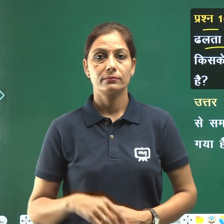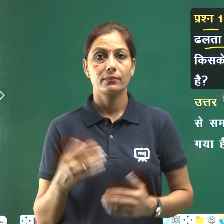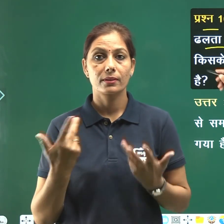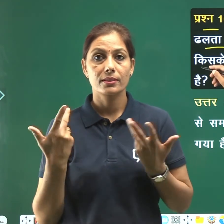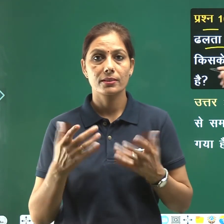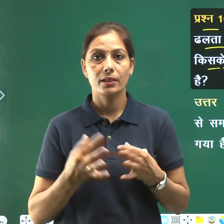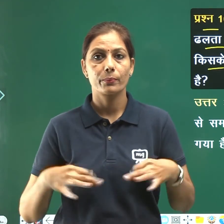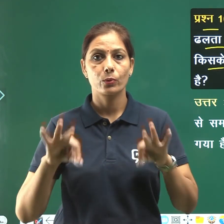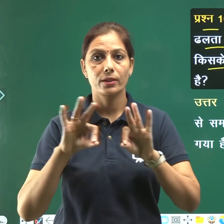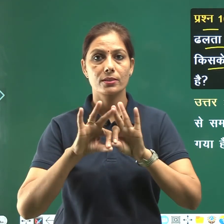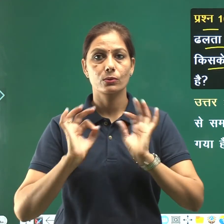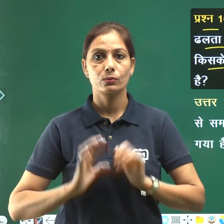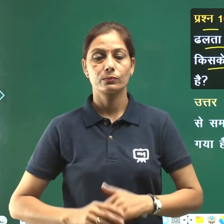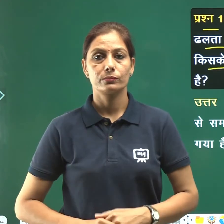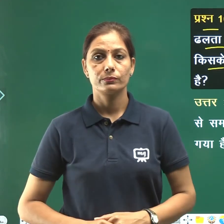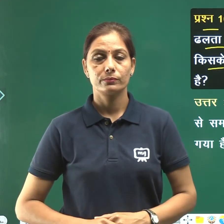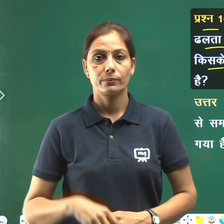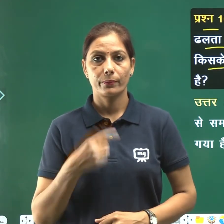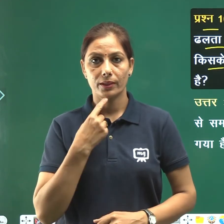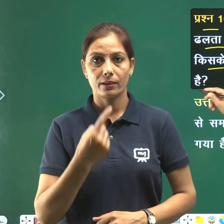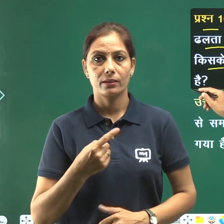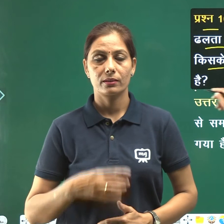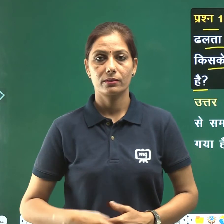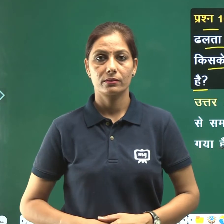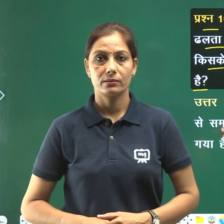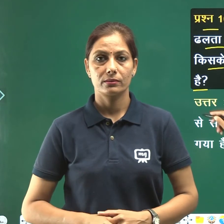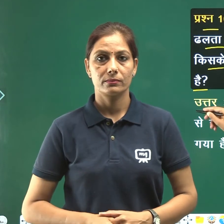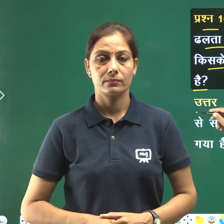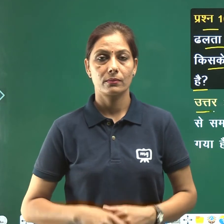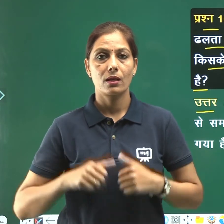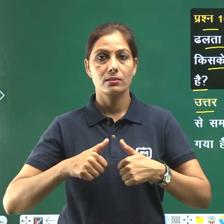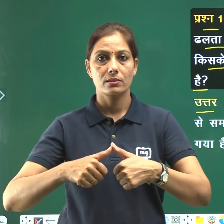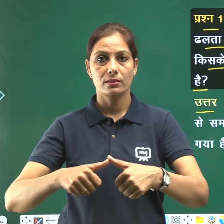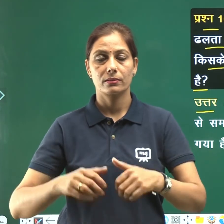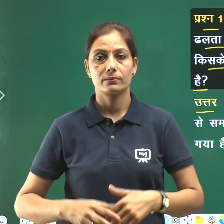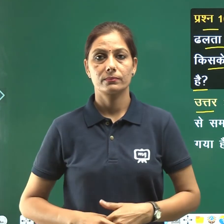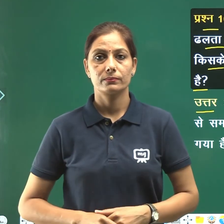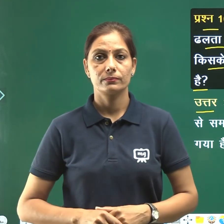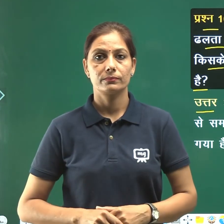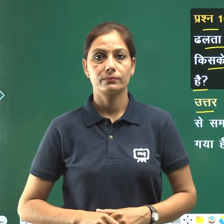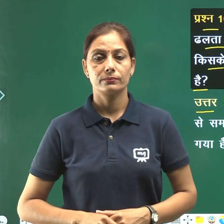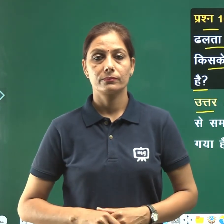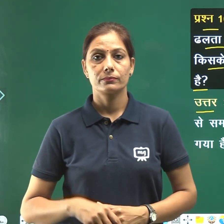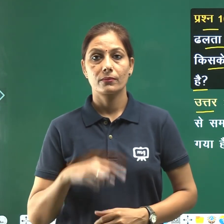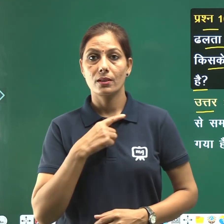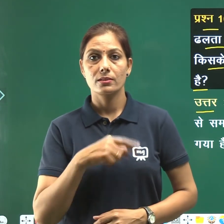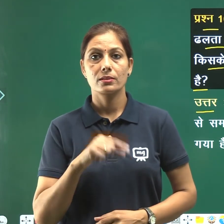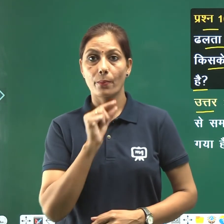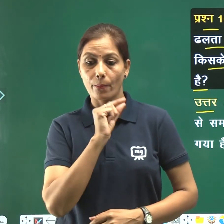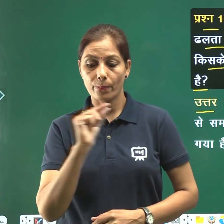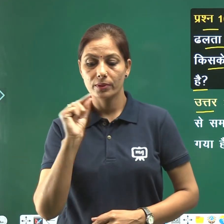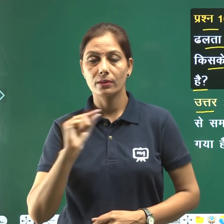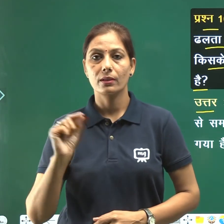किसके महत्व को बताया गया है? उत्तर है इस पंक्ति के माध्यम